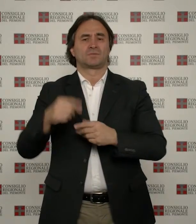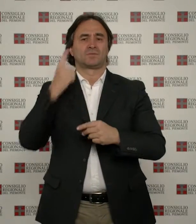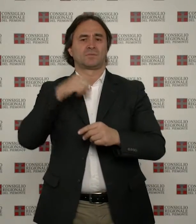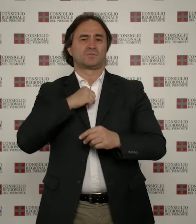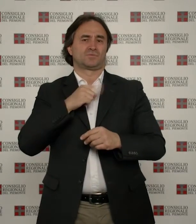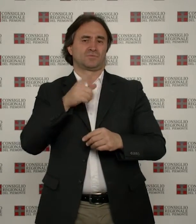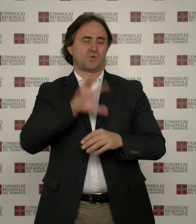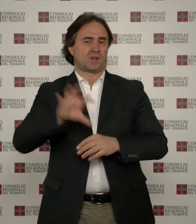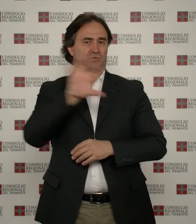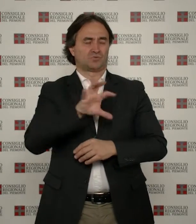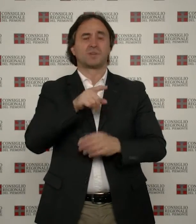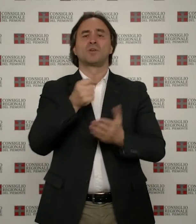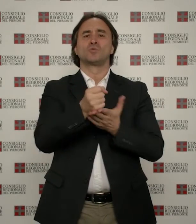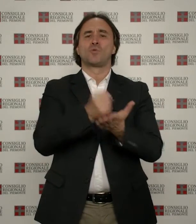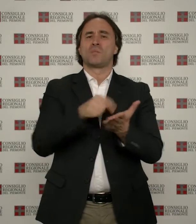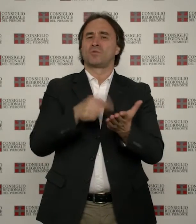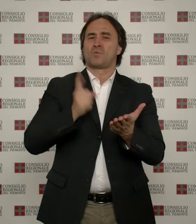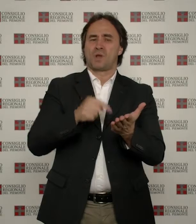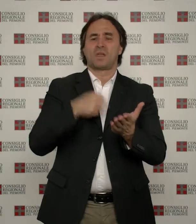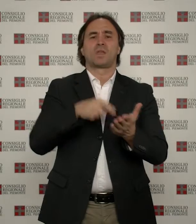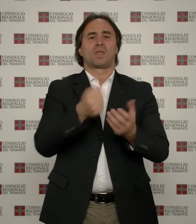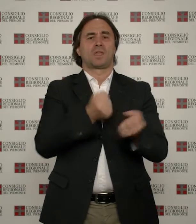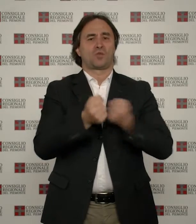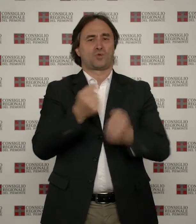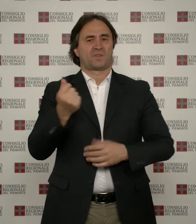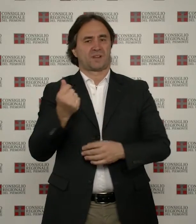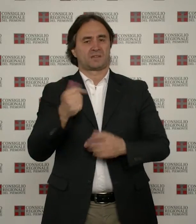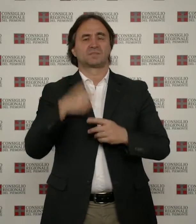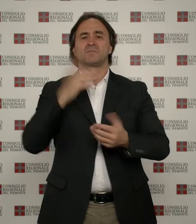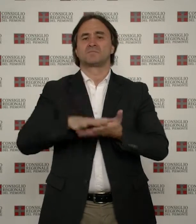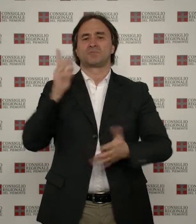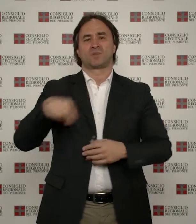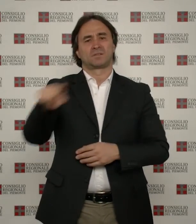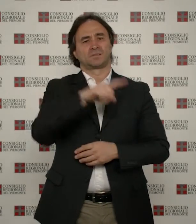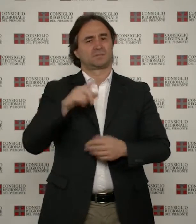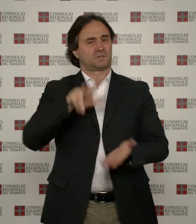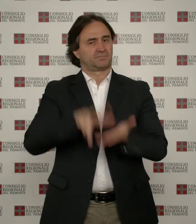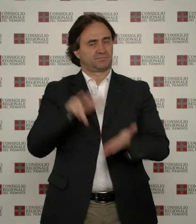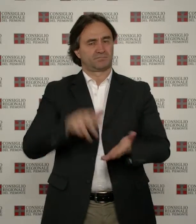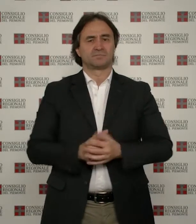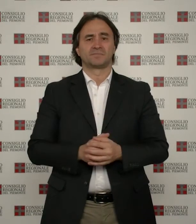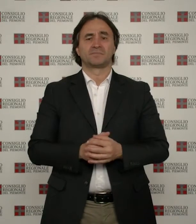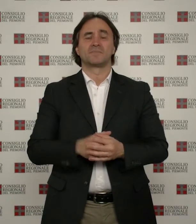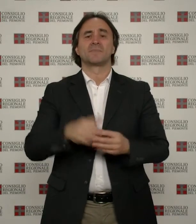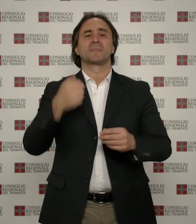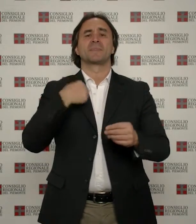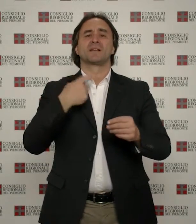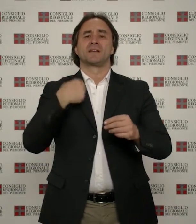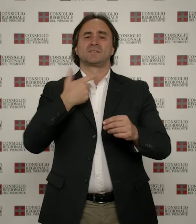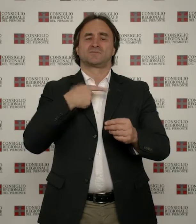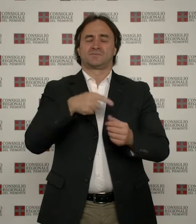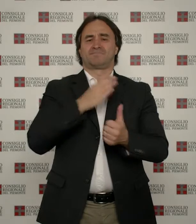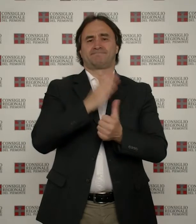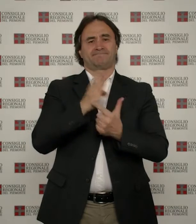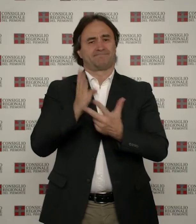Regione. È il documento di economia e finanza, approvato a maggioranza dall'Assemblea regionale. Il provvedimento è articolato in tre